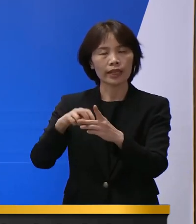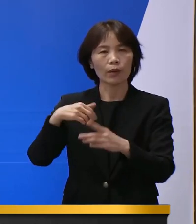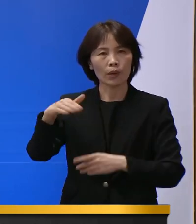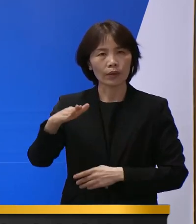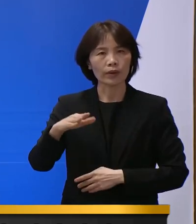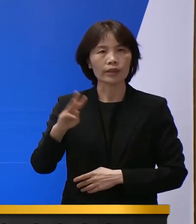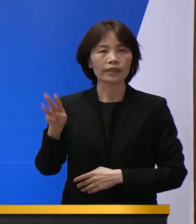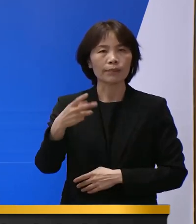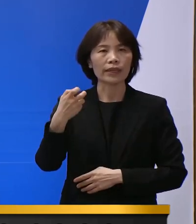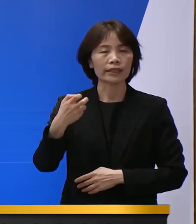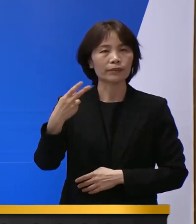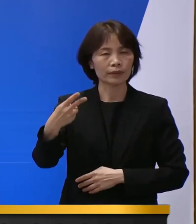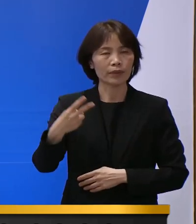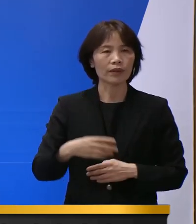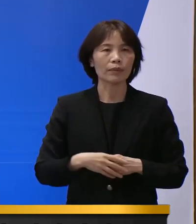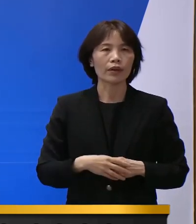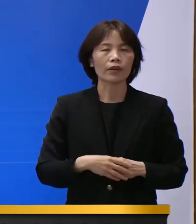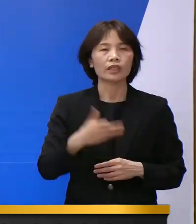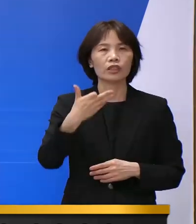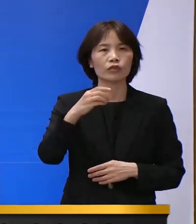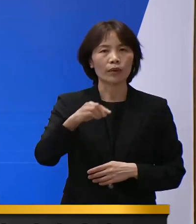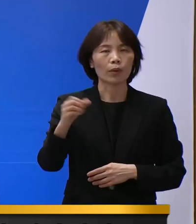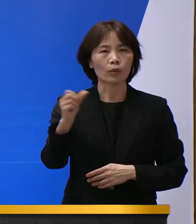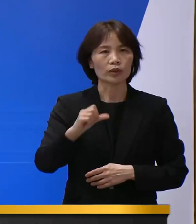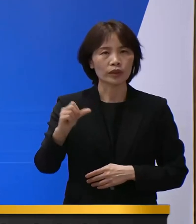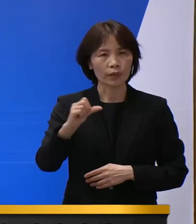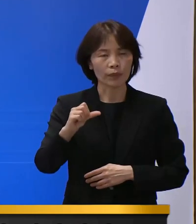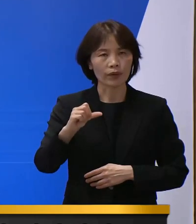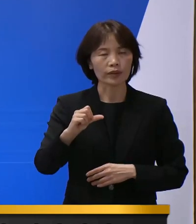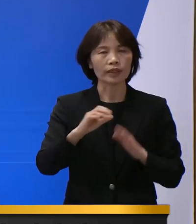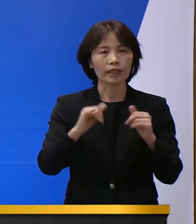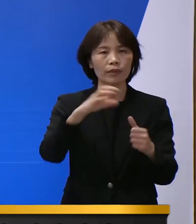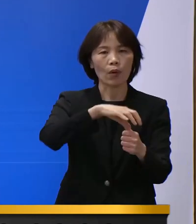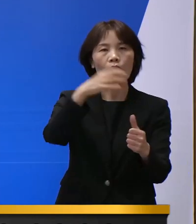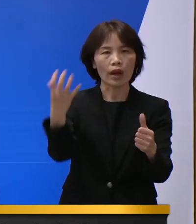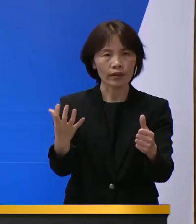인원은 31명이며 19만 5,159명은 격리해제되었습니다.